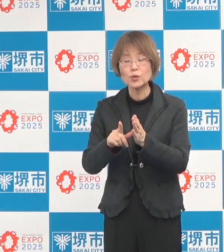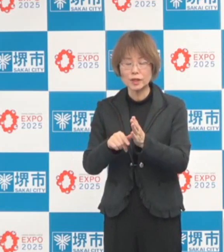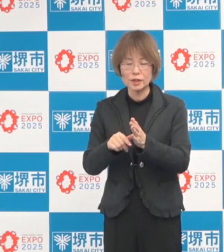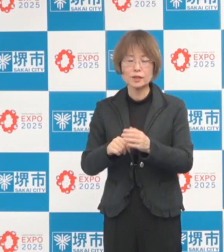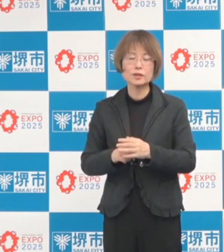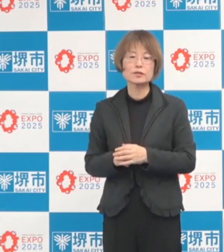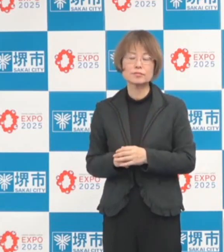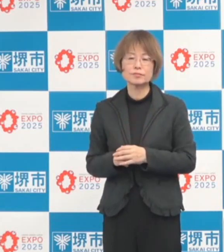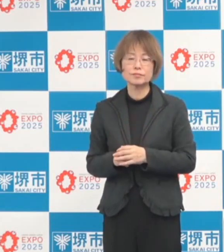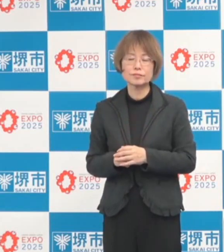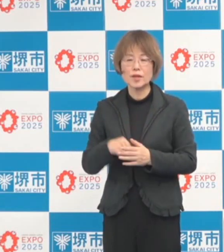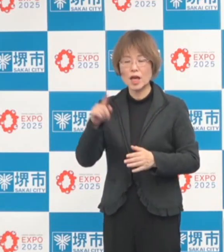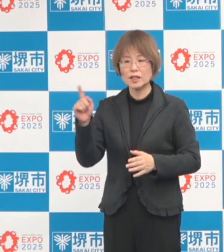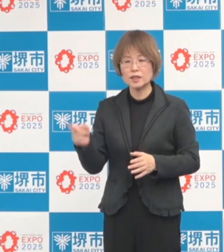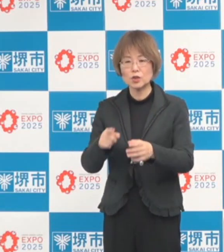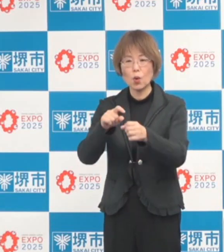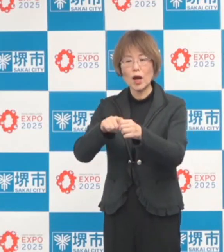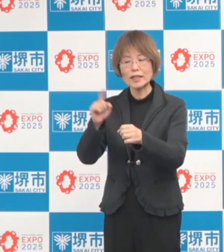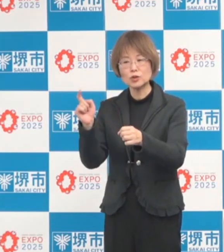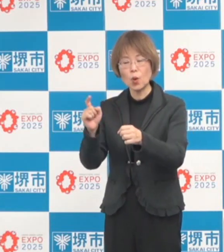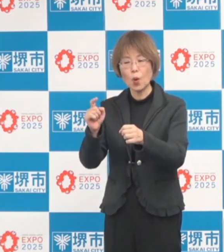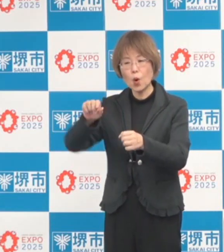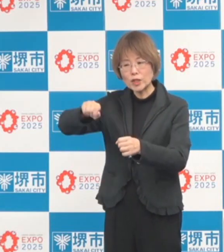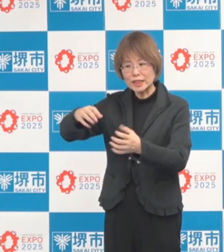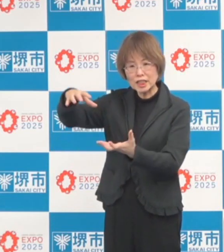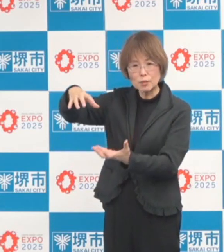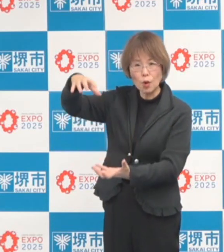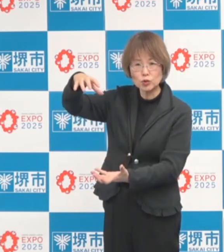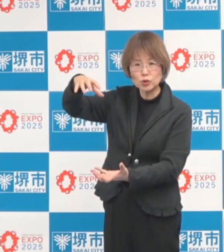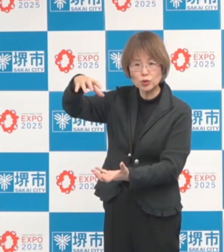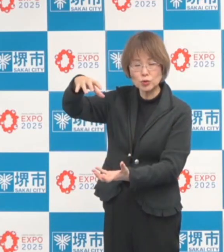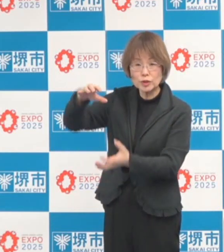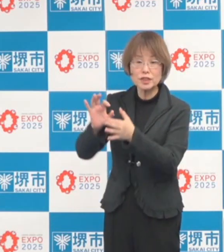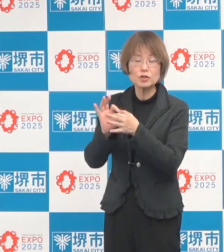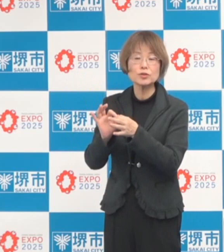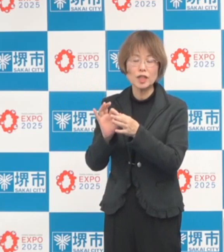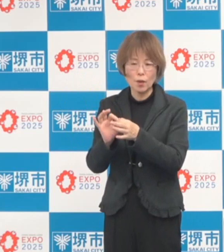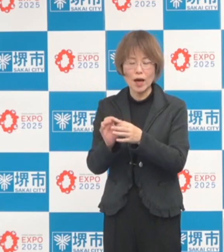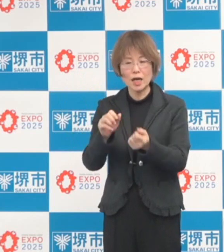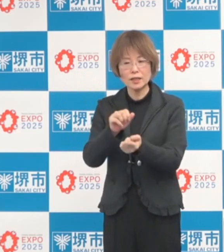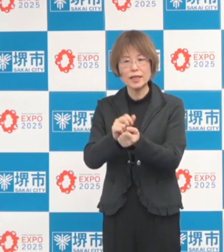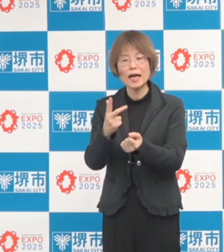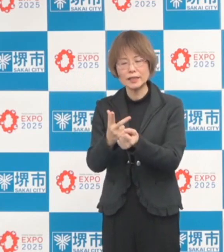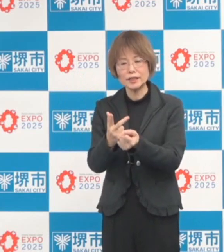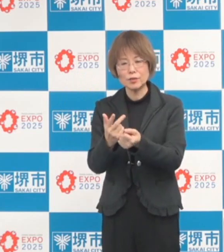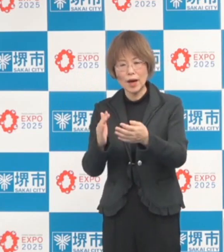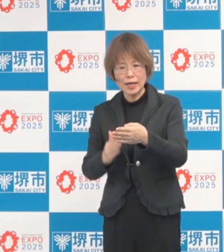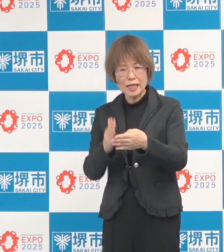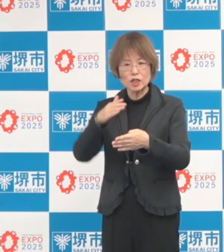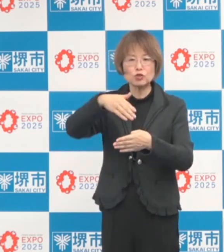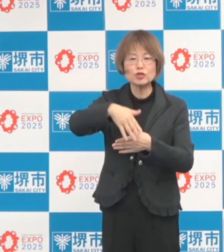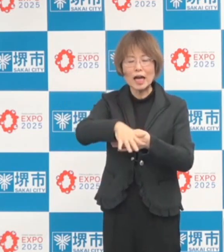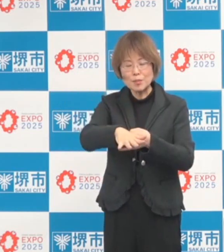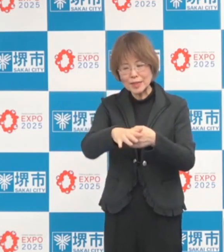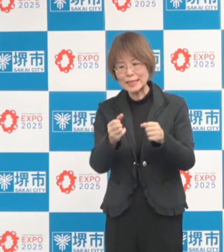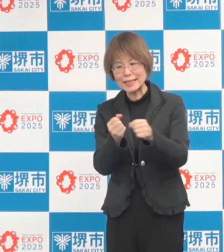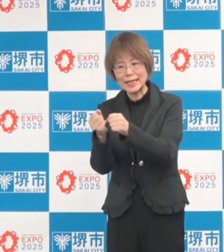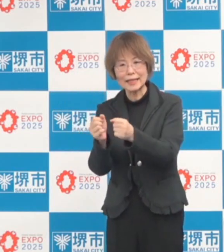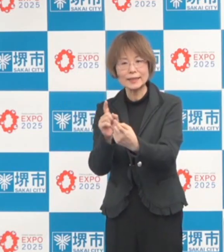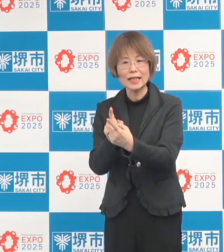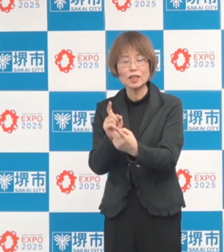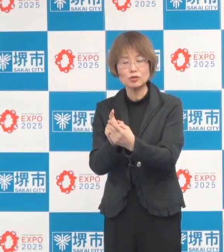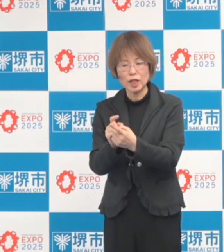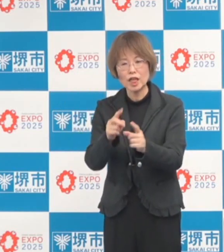地震時の自動解除キーボックスにつきましては、堺市では津波避難対策として小中学校